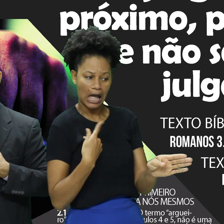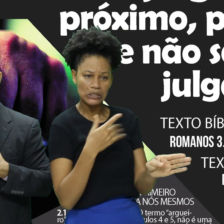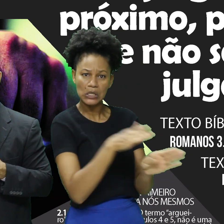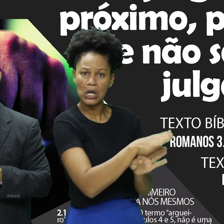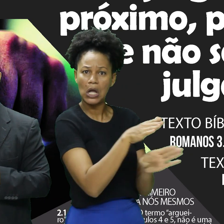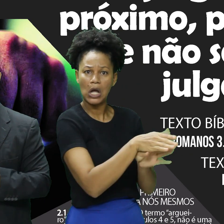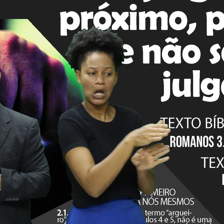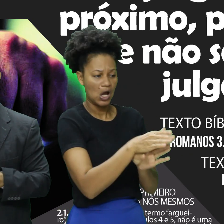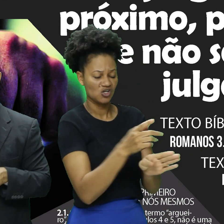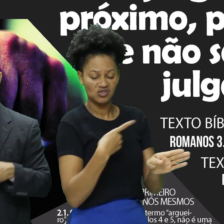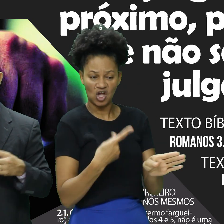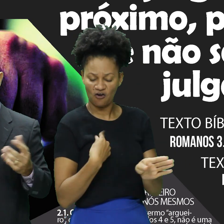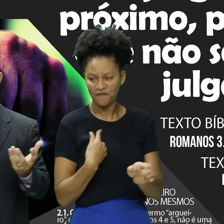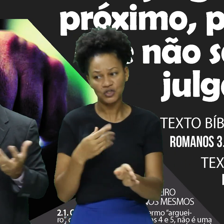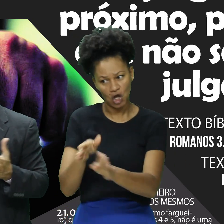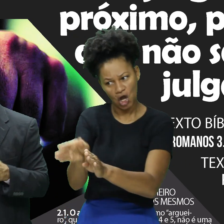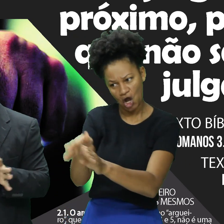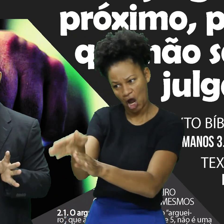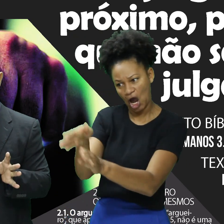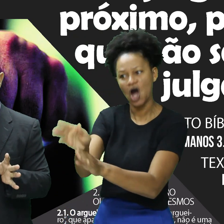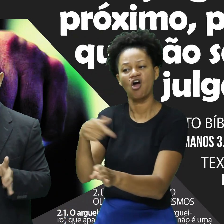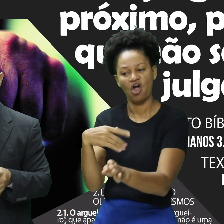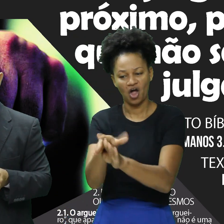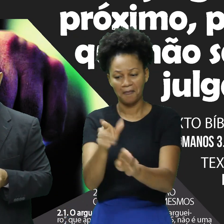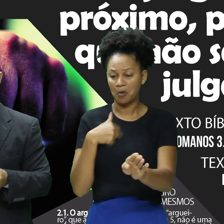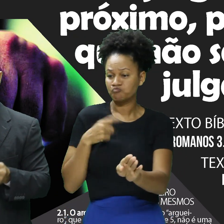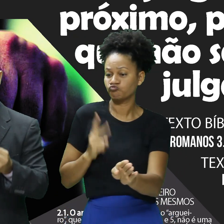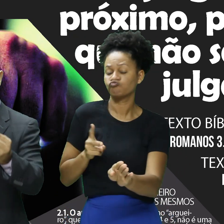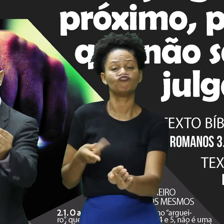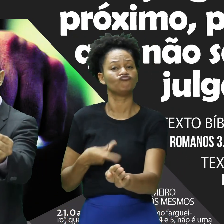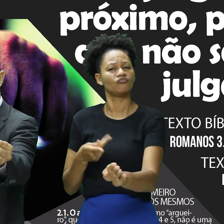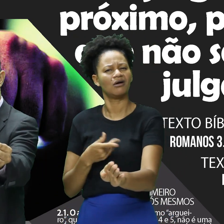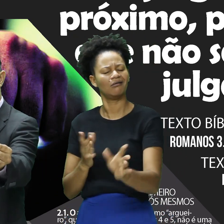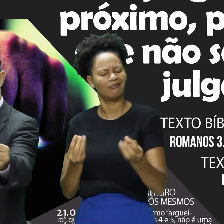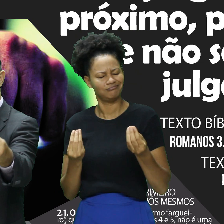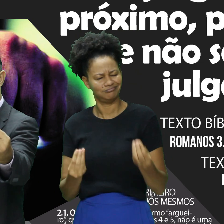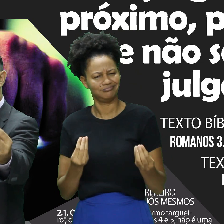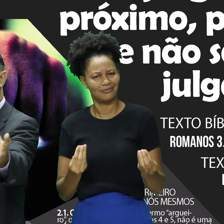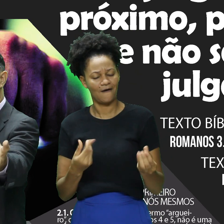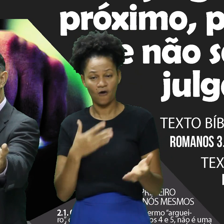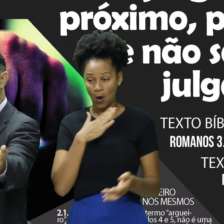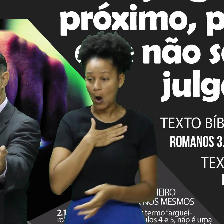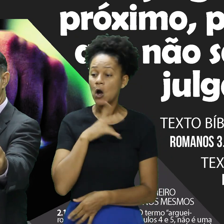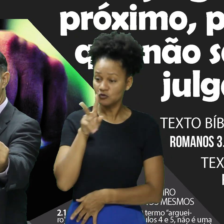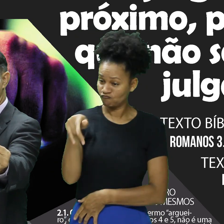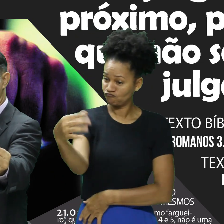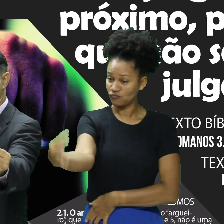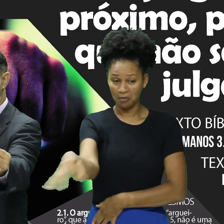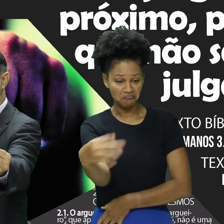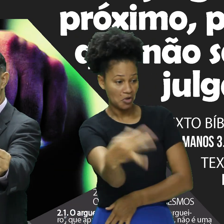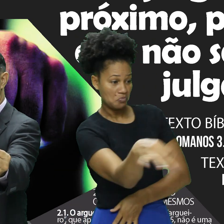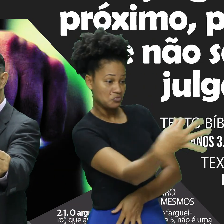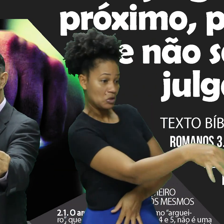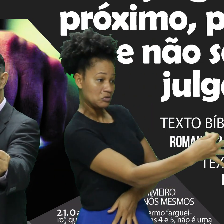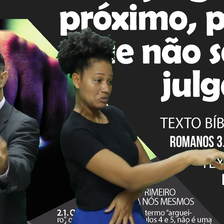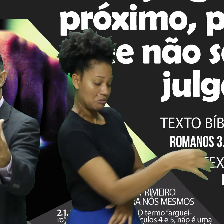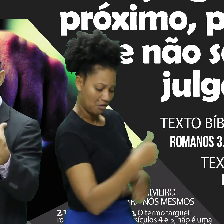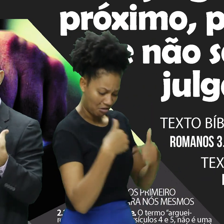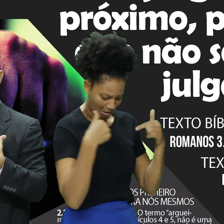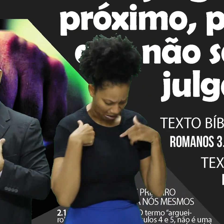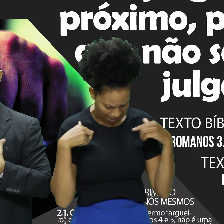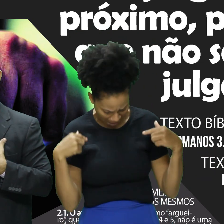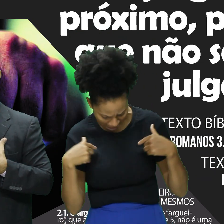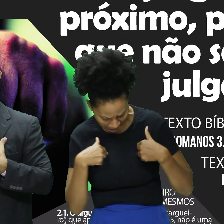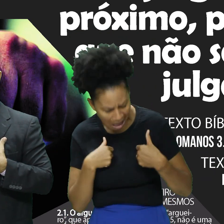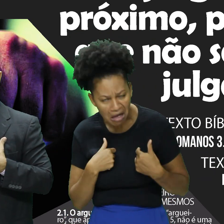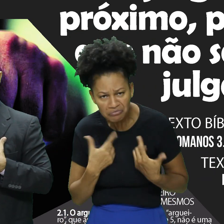mudado pela palavra de Deus ou alguém que me aconselha. Então eu aconselho, gosto de aconselhar as pessoas,